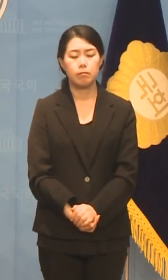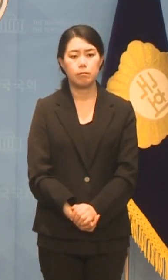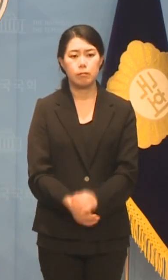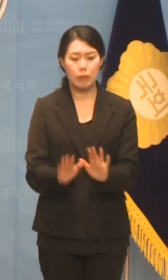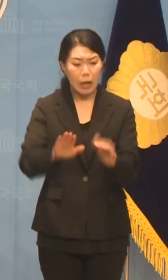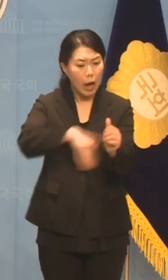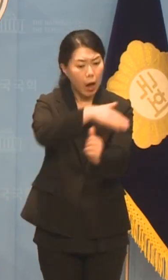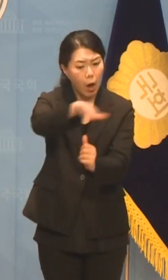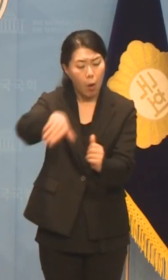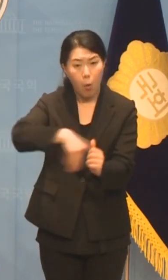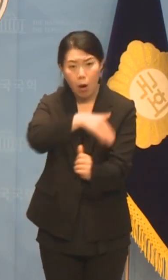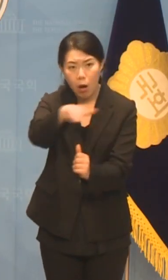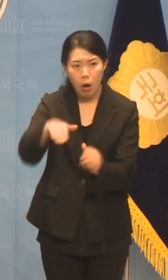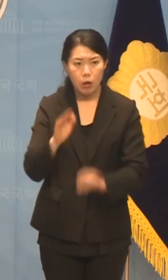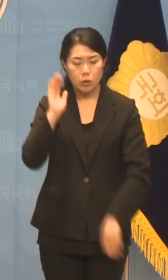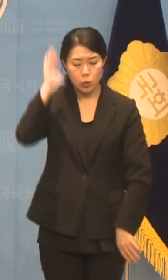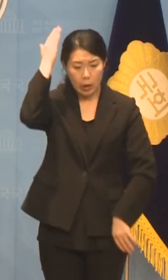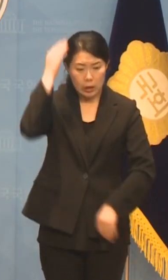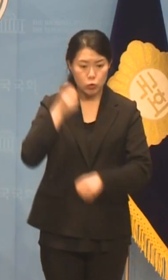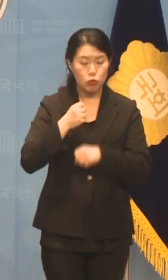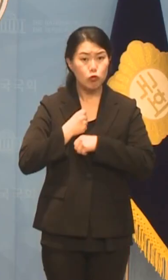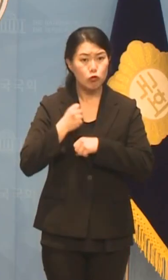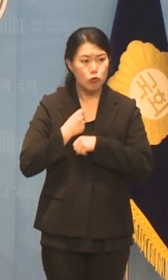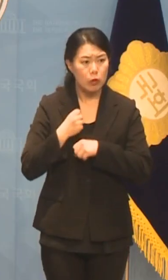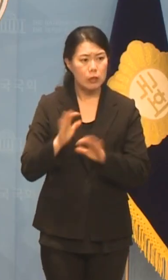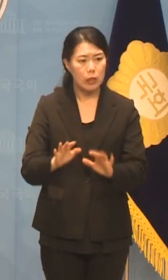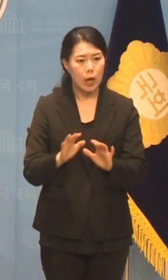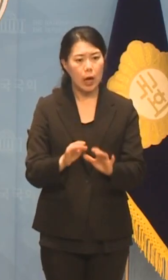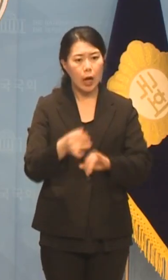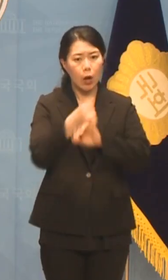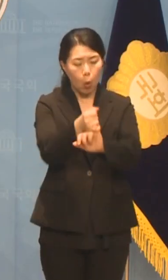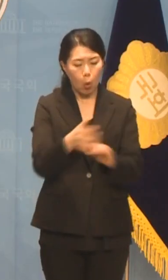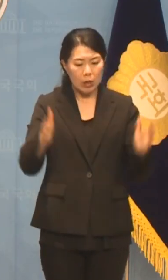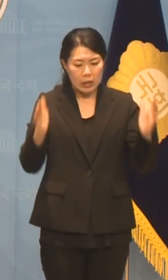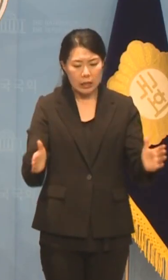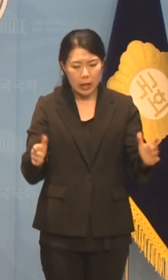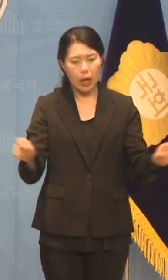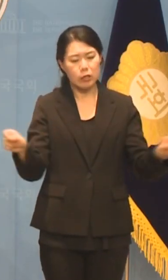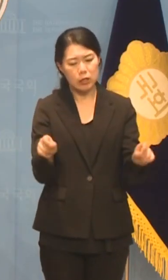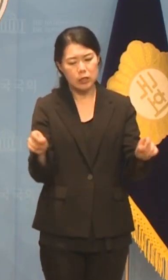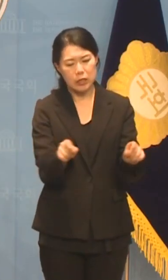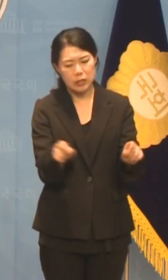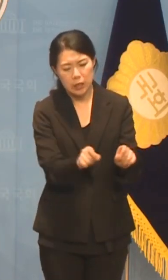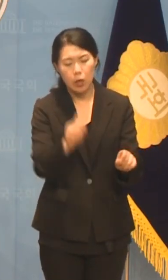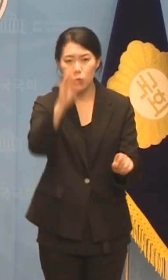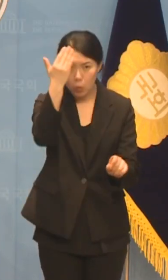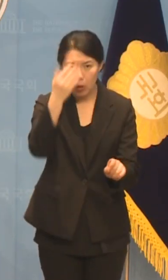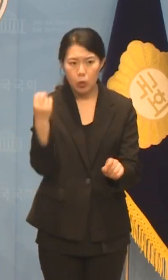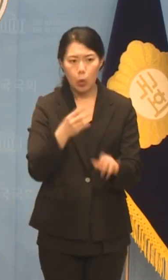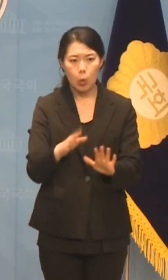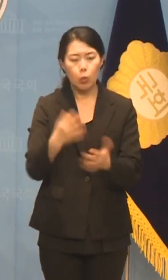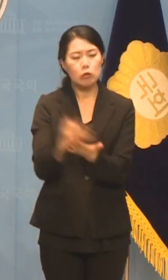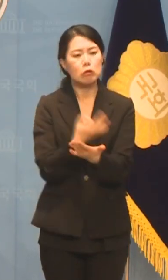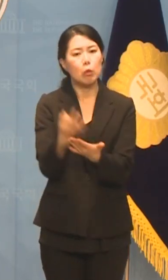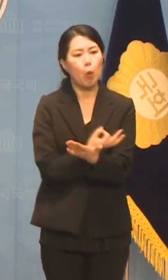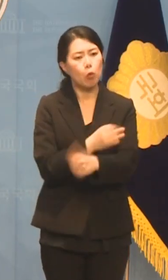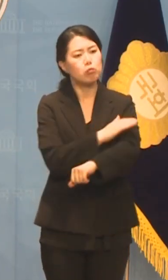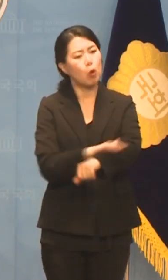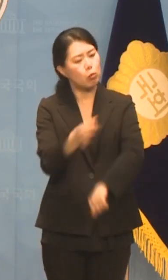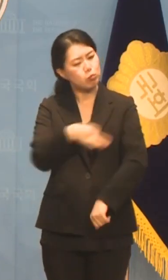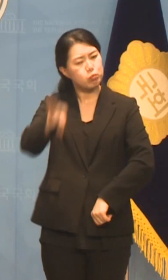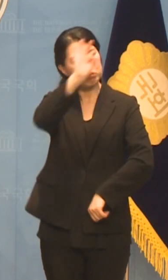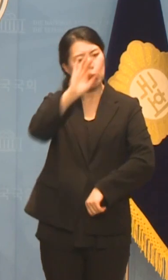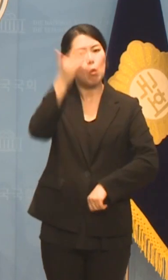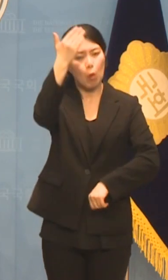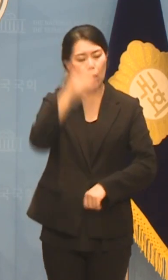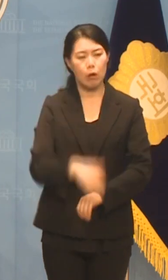이런 현상은 최근 병사들이 의무복무 기간이 계속 단축되고 급여 수준은 크게 높아지는